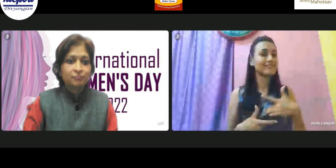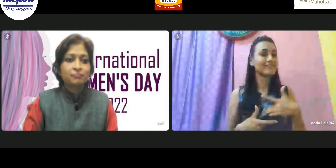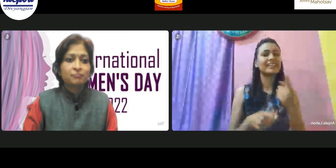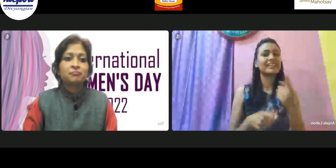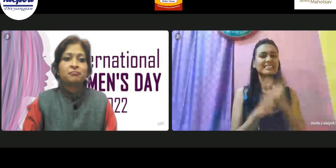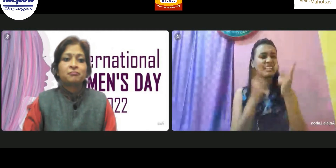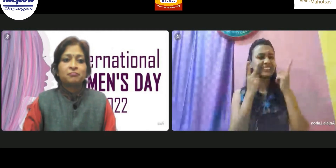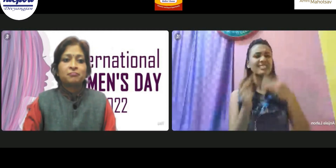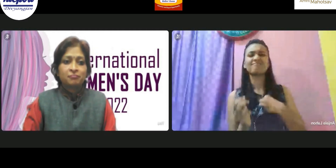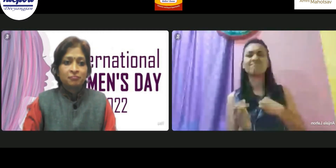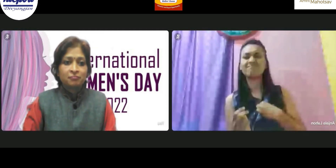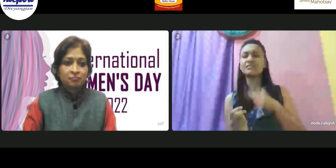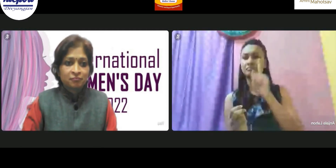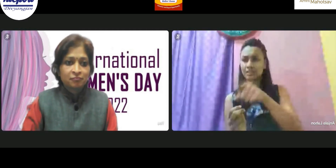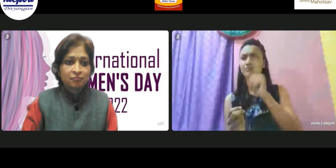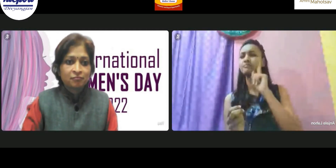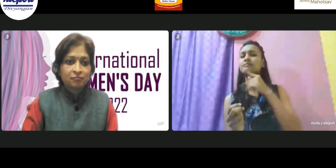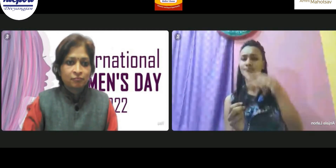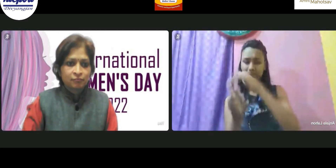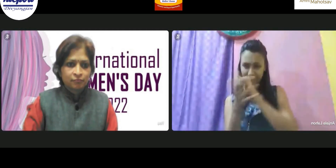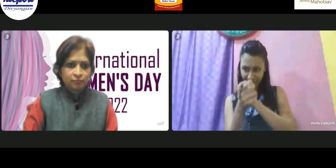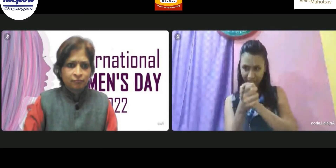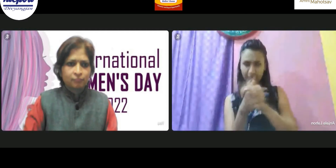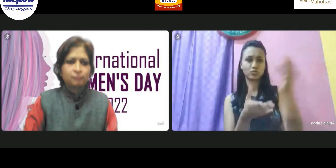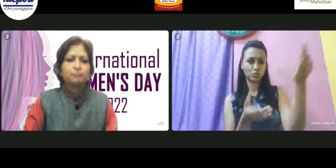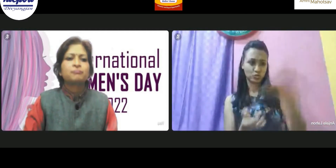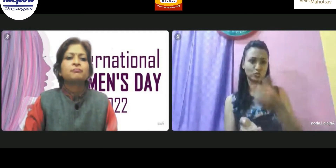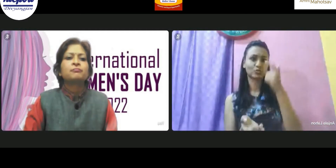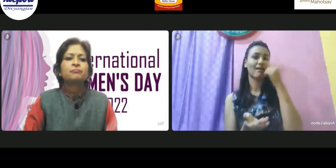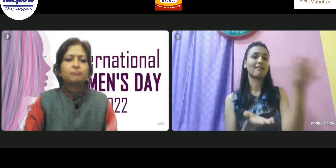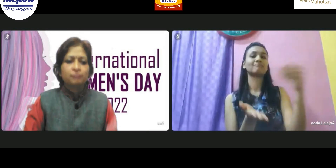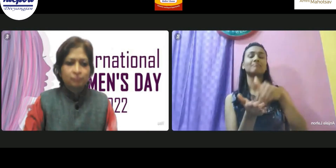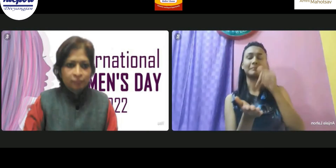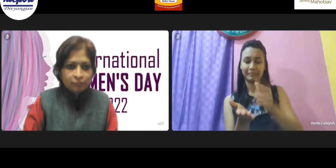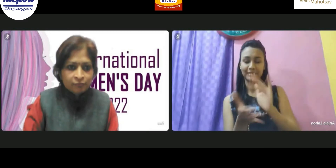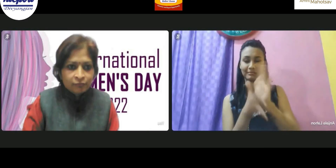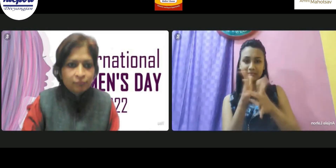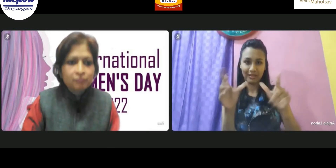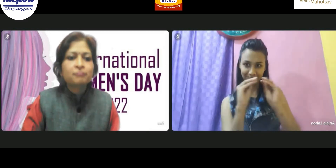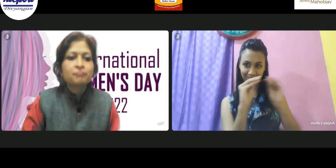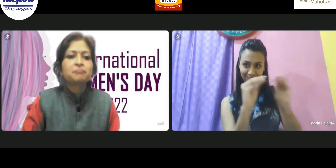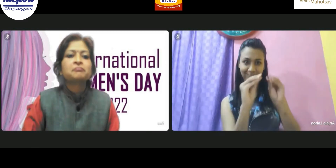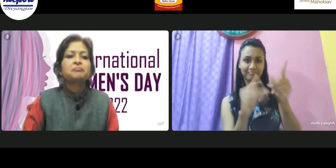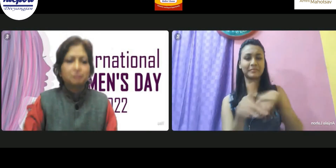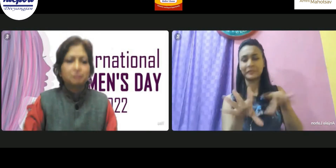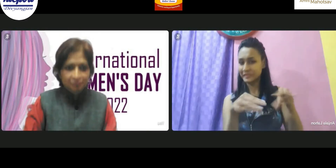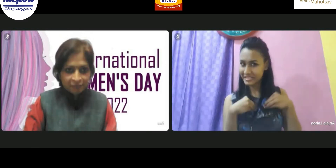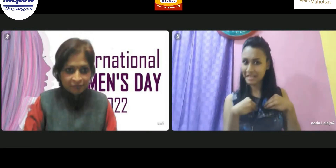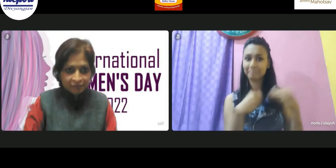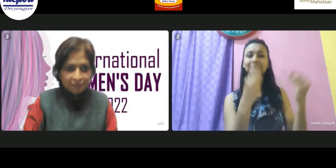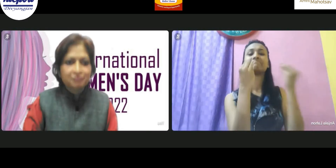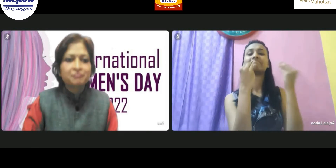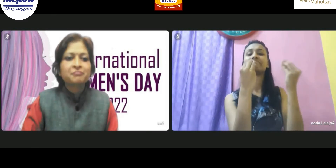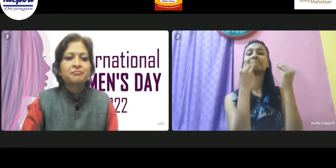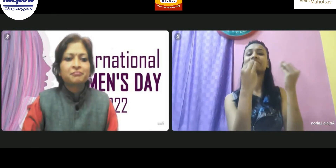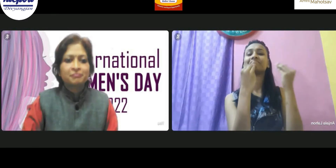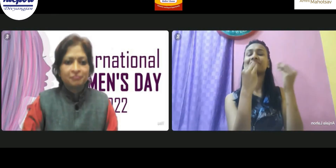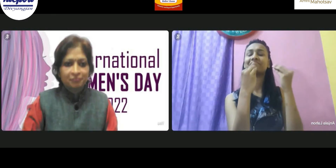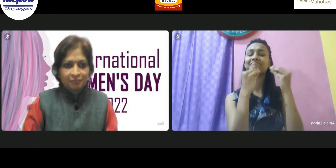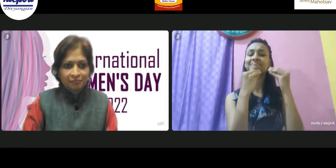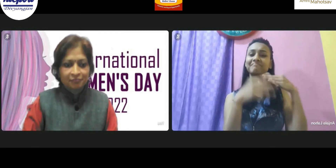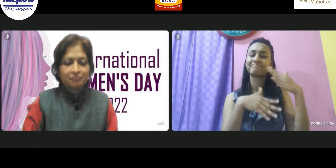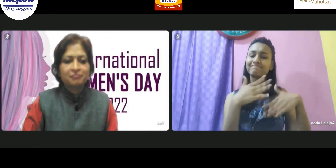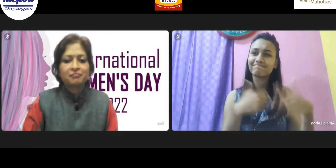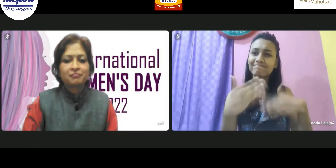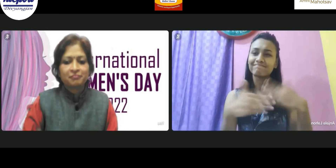इंटरप्रेटर्स थे, उन्होंने कहा कि देखो ये नई लड़की है, ठीक है ना, तो इसको सांकेतिक भाषा सिखाओ। फिर मैंने